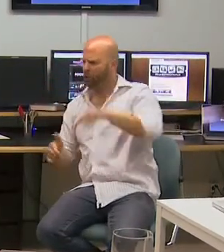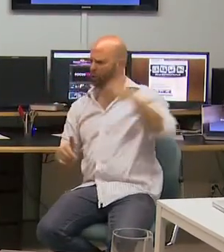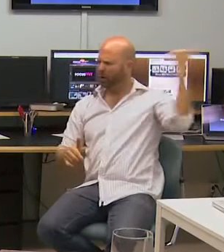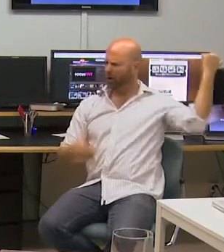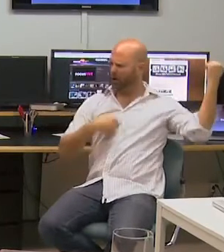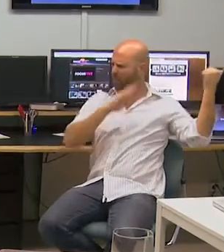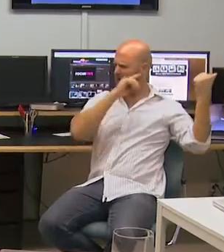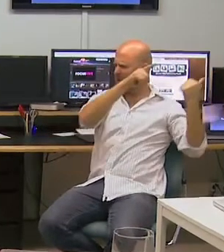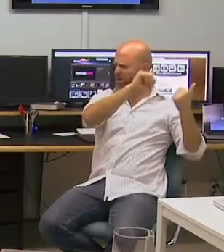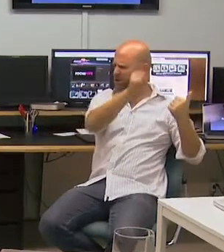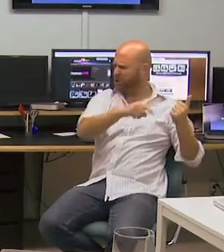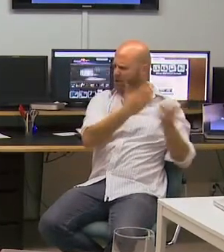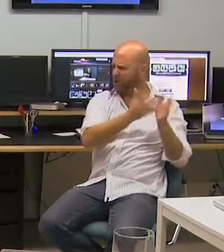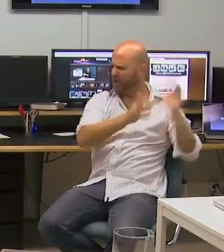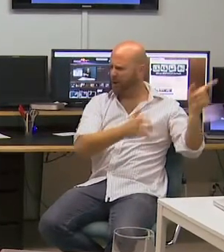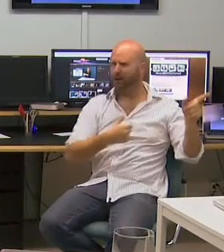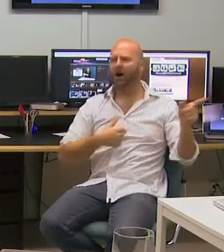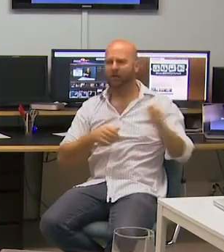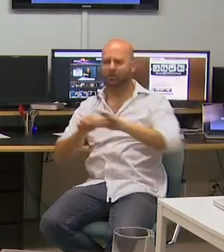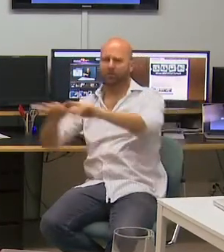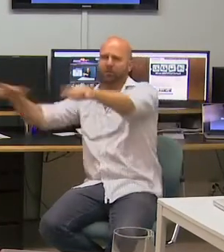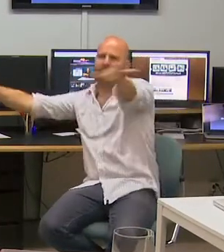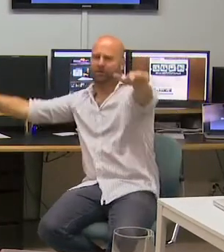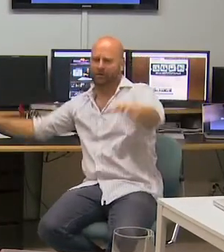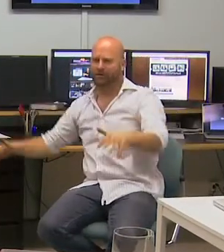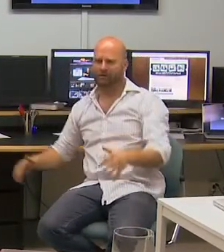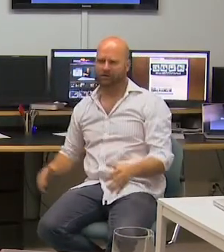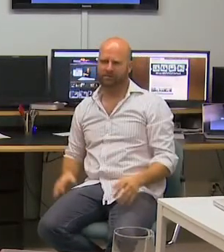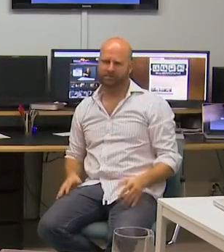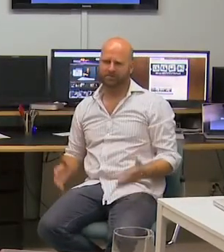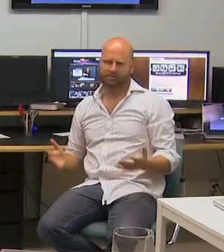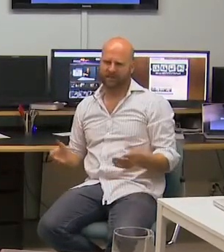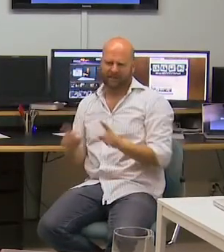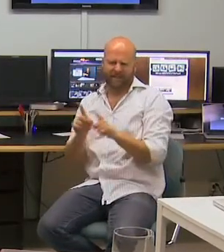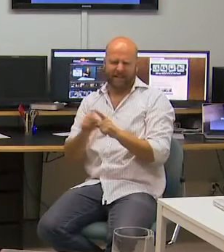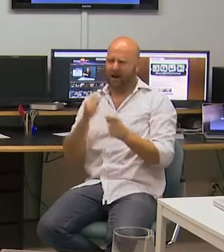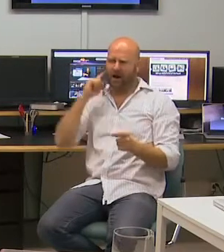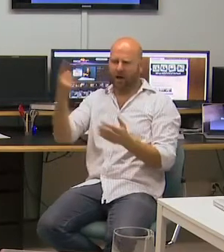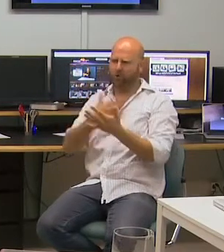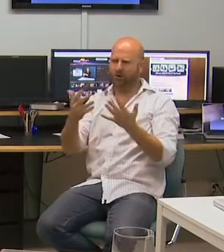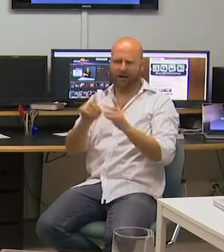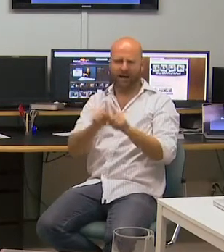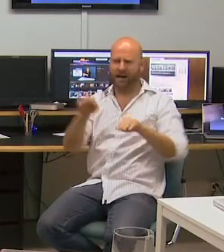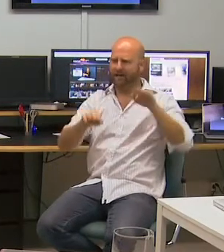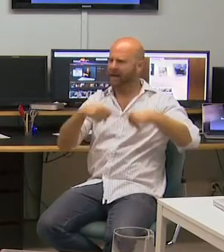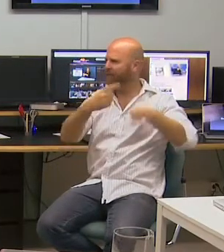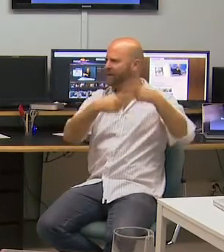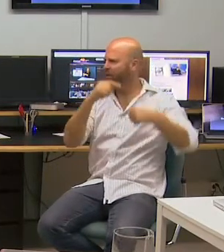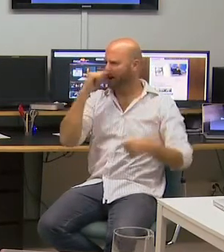Video und dann sagt, was hast du das so? In Zürich sagt man das so, so. Und dann verbreitet sich das ganz schnell. Also gleich wieder Lautsprache,